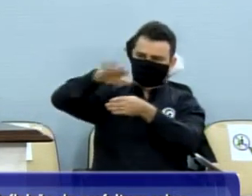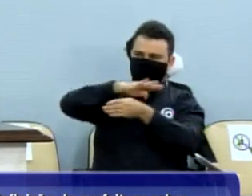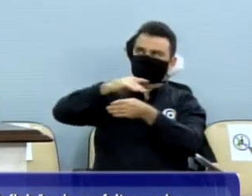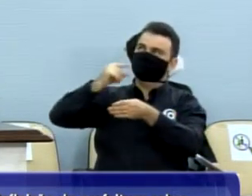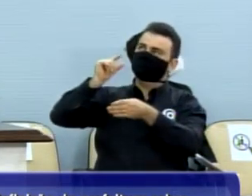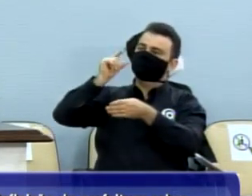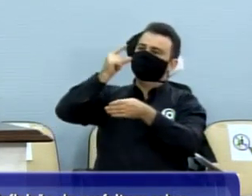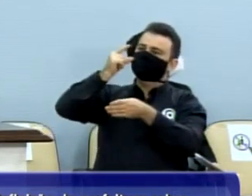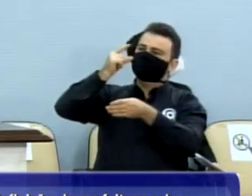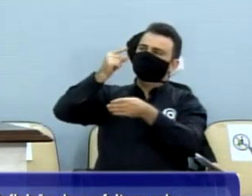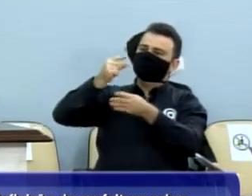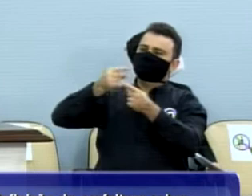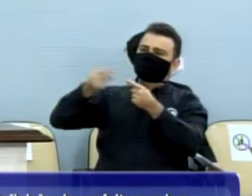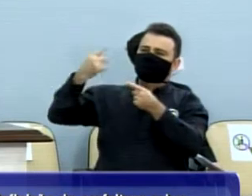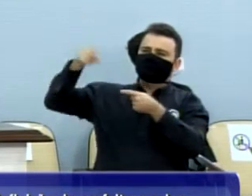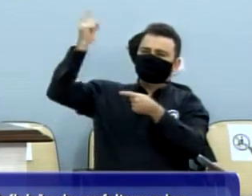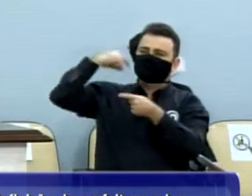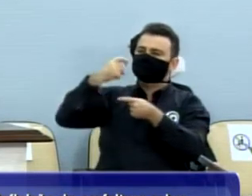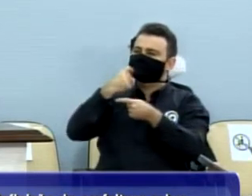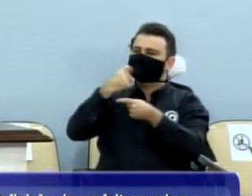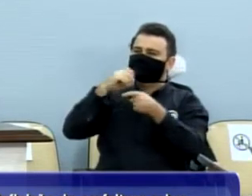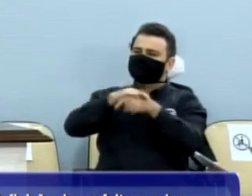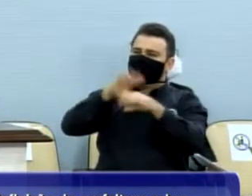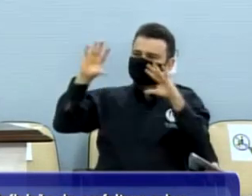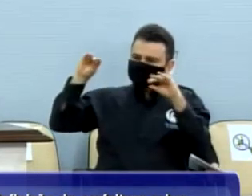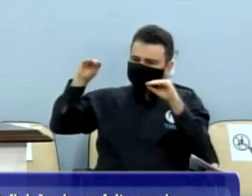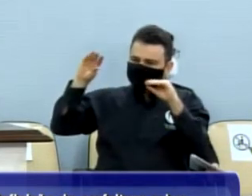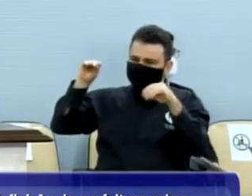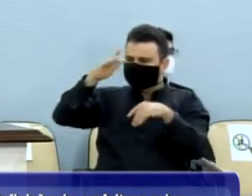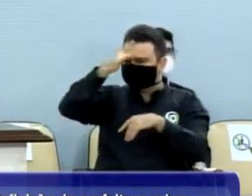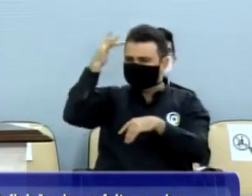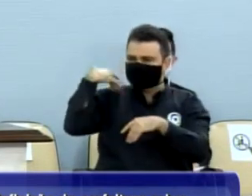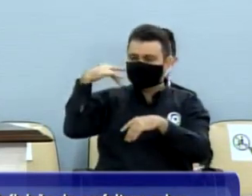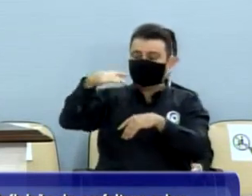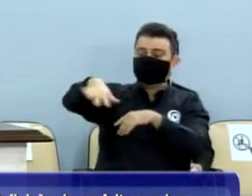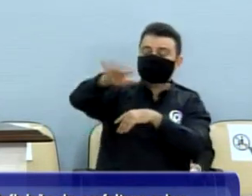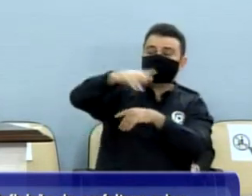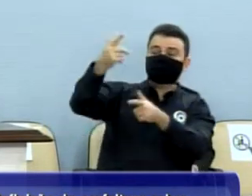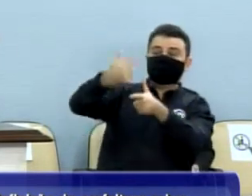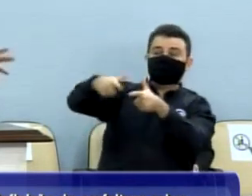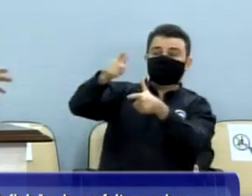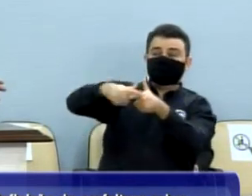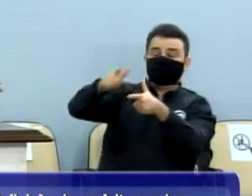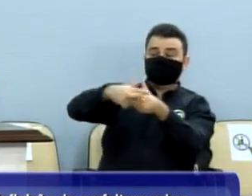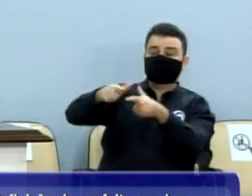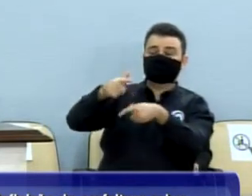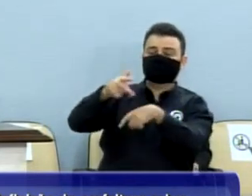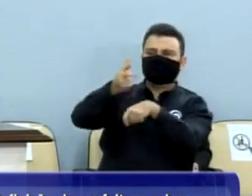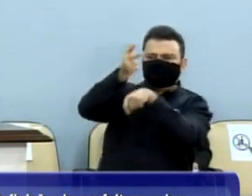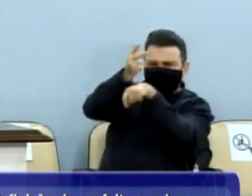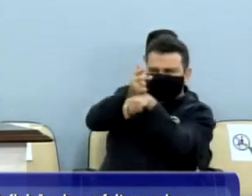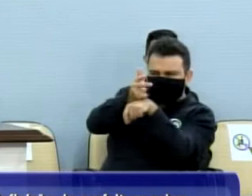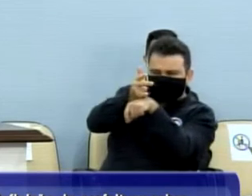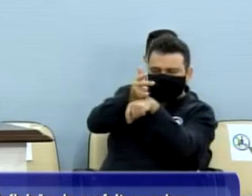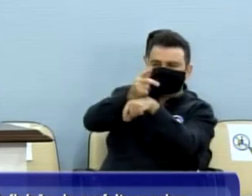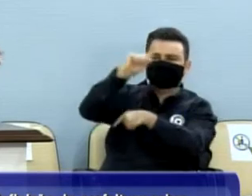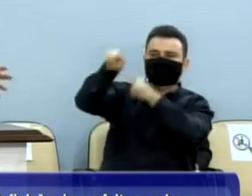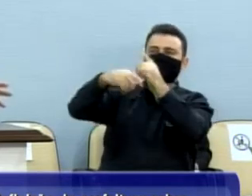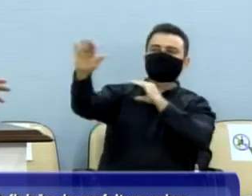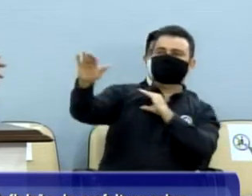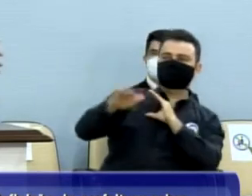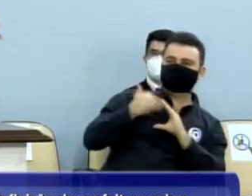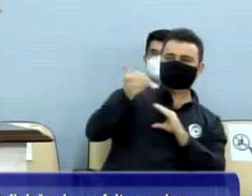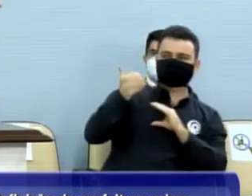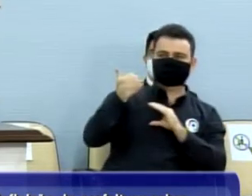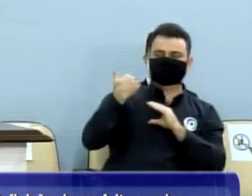noite e a pessoa filmou e gritava mesmo. Aí, seu vereador, a gente confiou